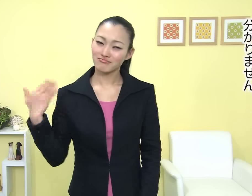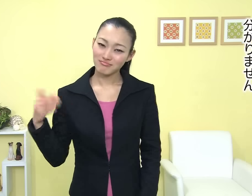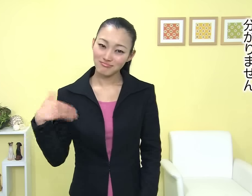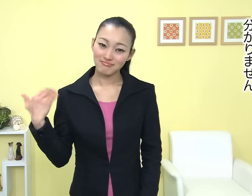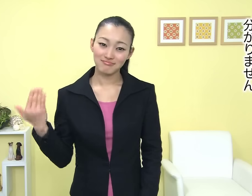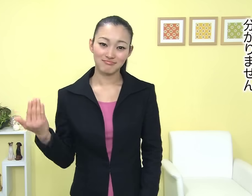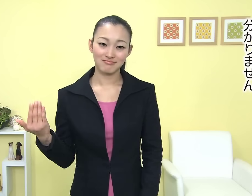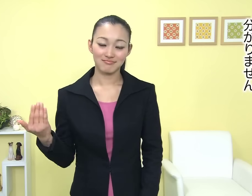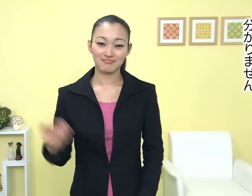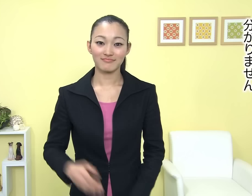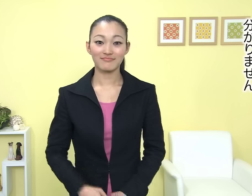わかりません。